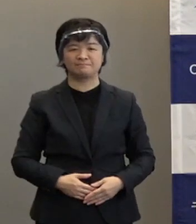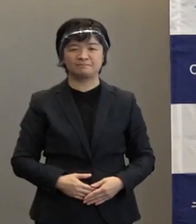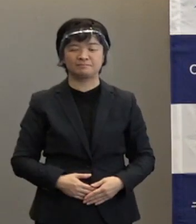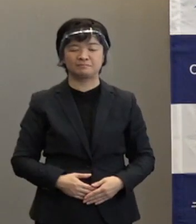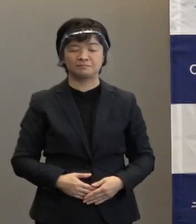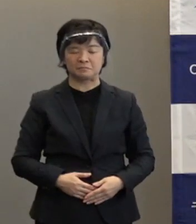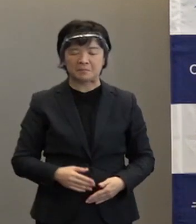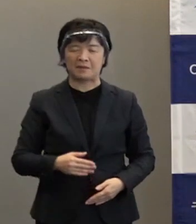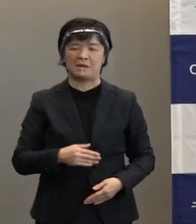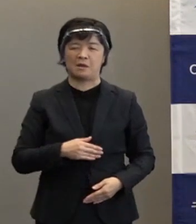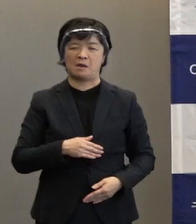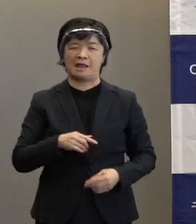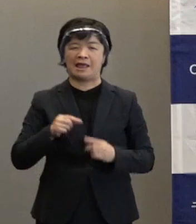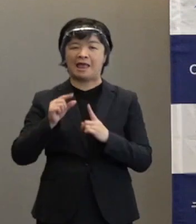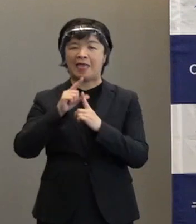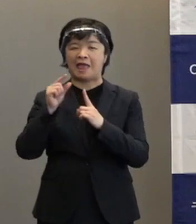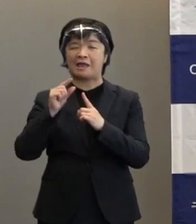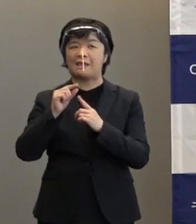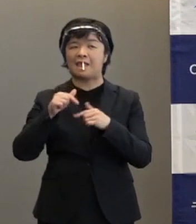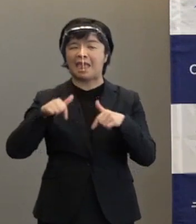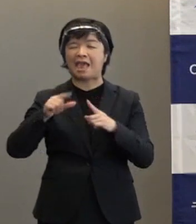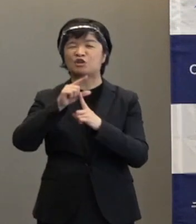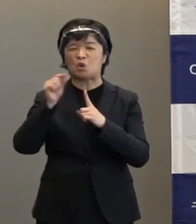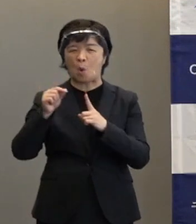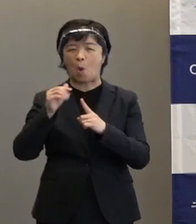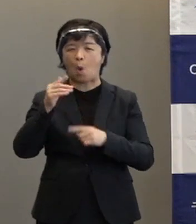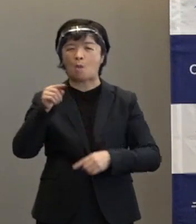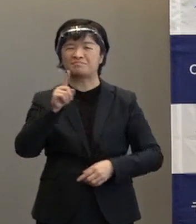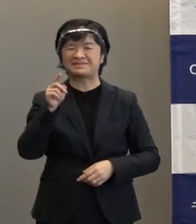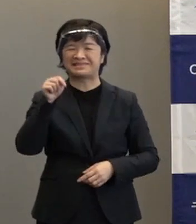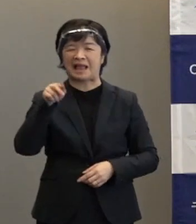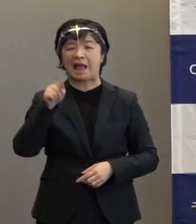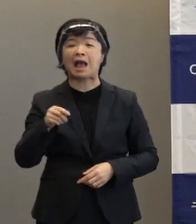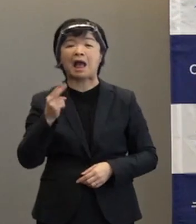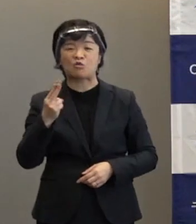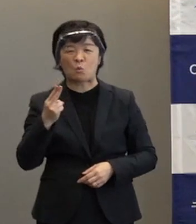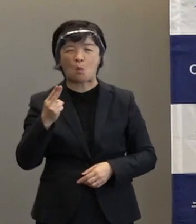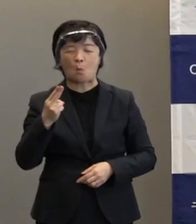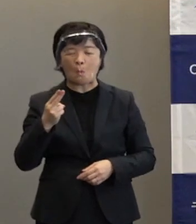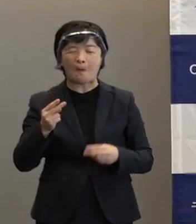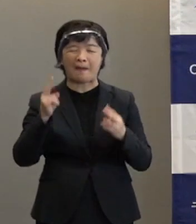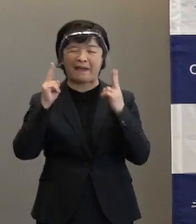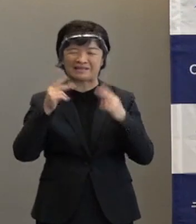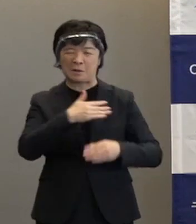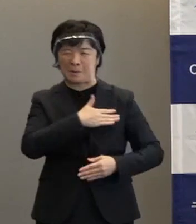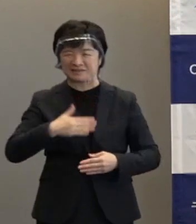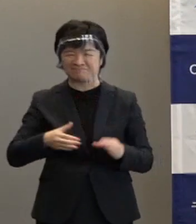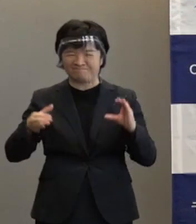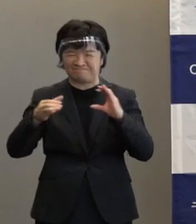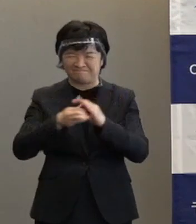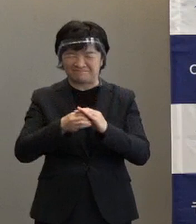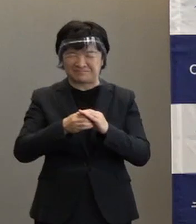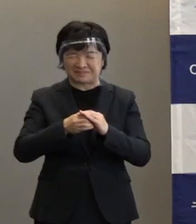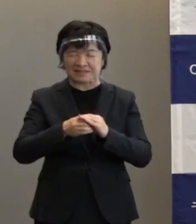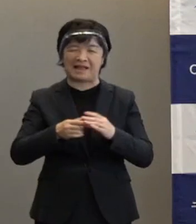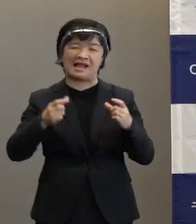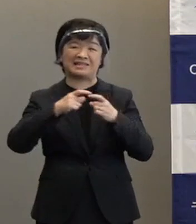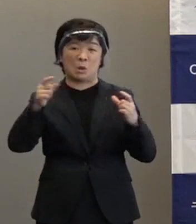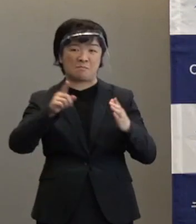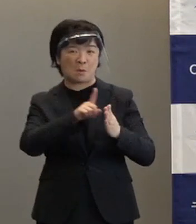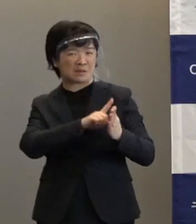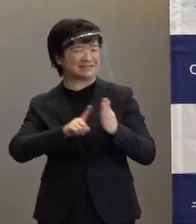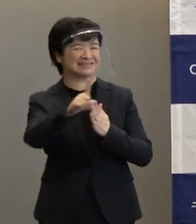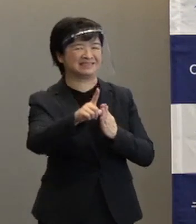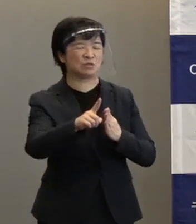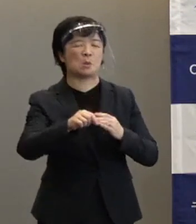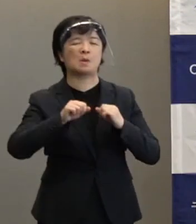まあ、我々慶応コンビナート臨海の企業がリードして日本のカーボンニュートラルが実現されて、